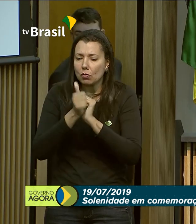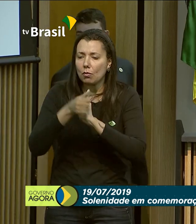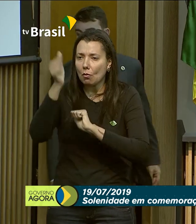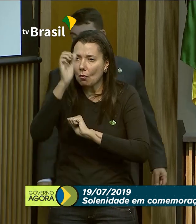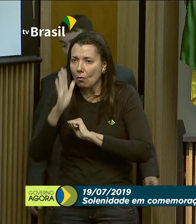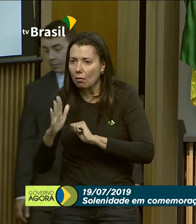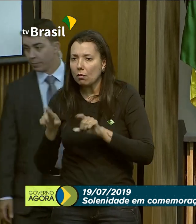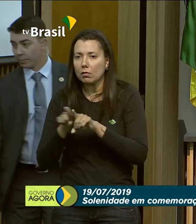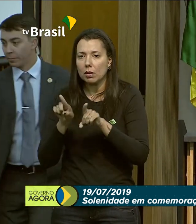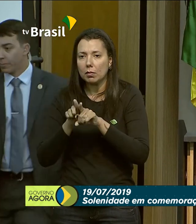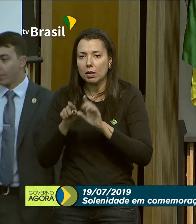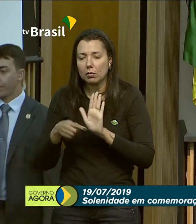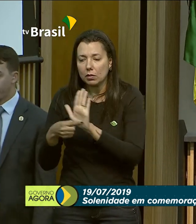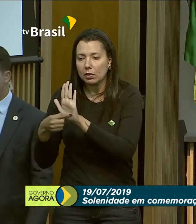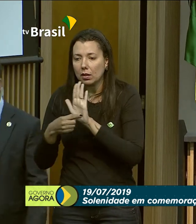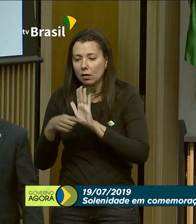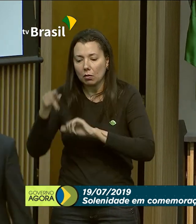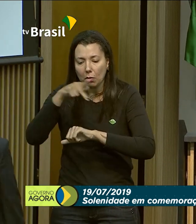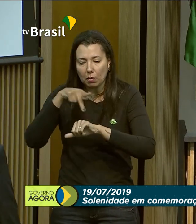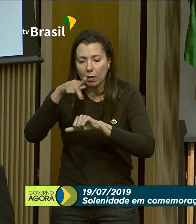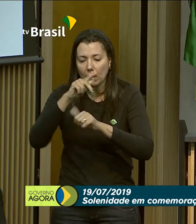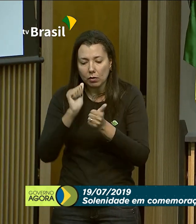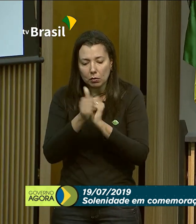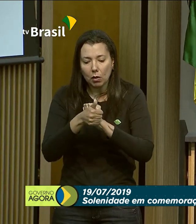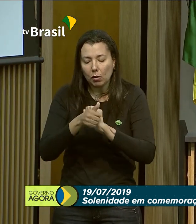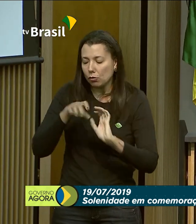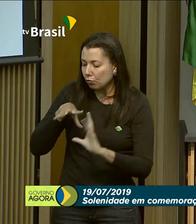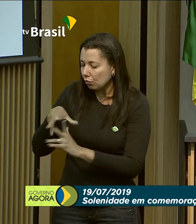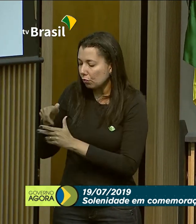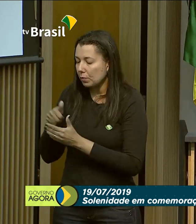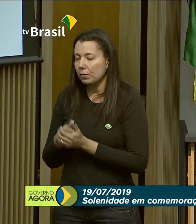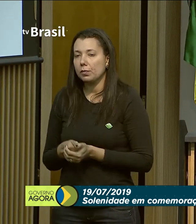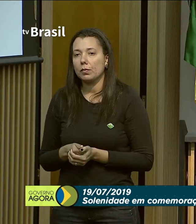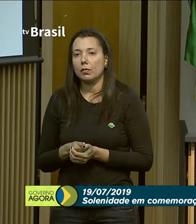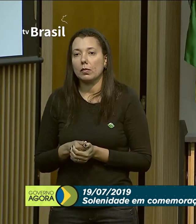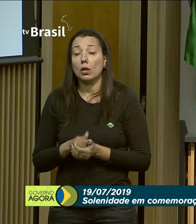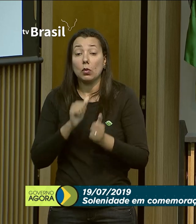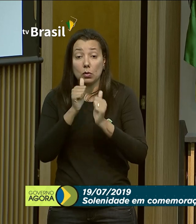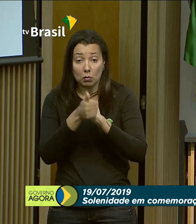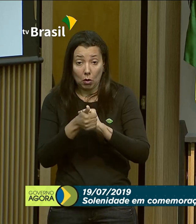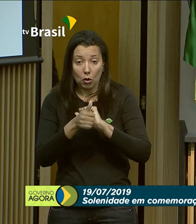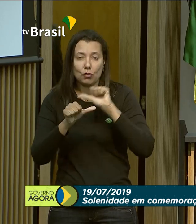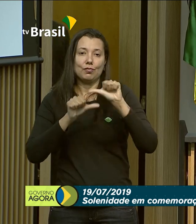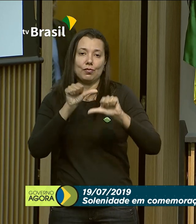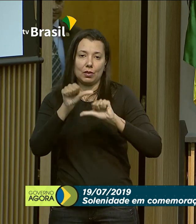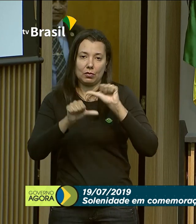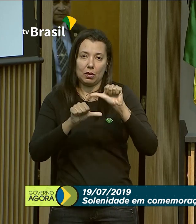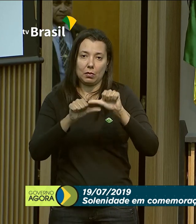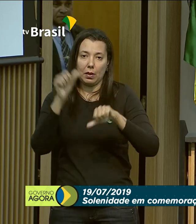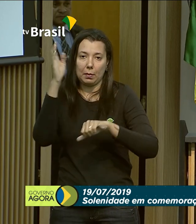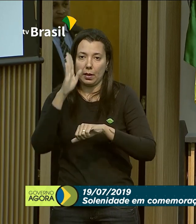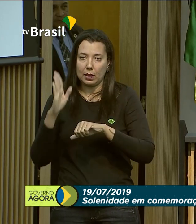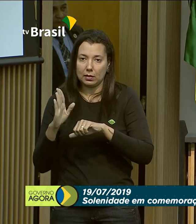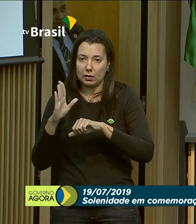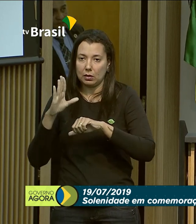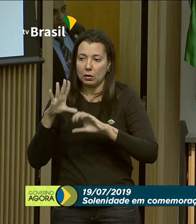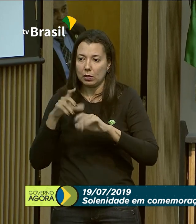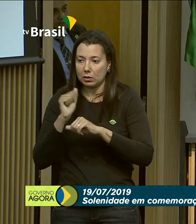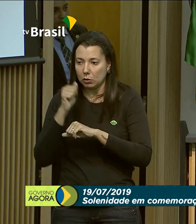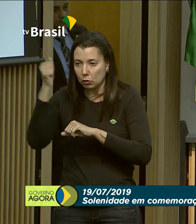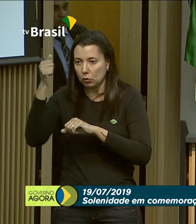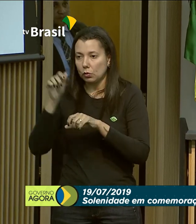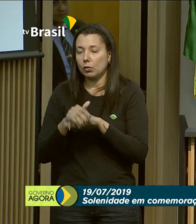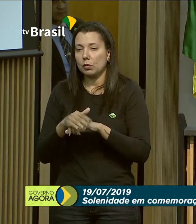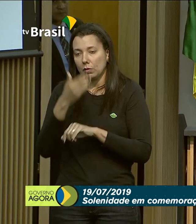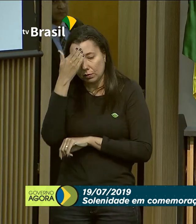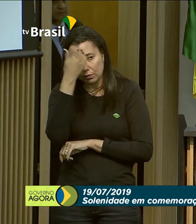e projetaram o nosso país no cenário esportivo internacional. O esporte transforma. Brasil, acima de tudo, muito